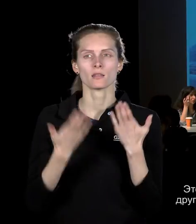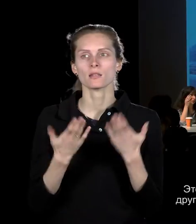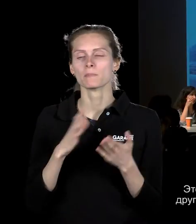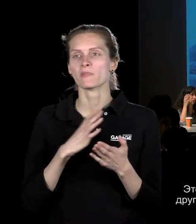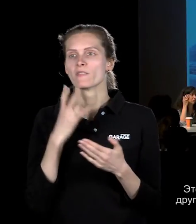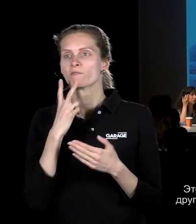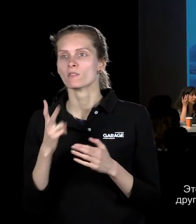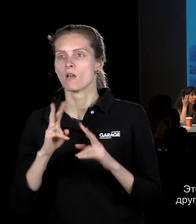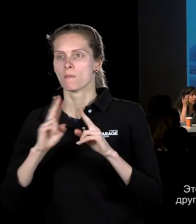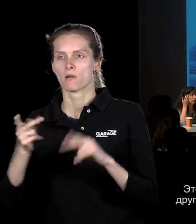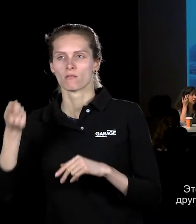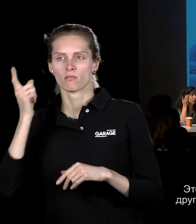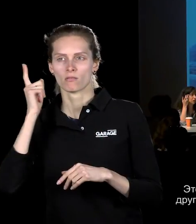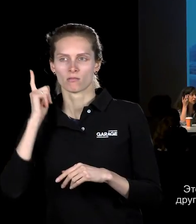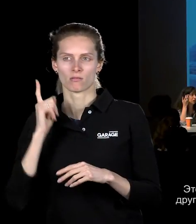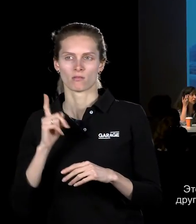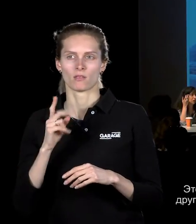цивилизации.